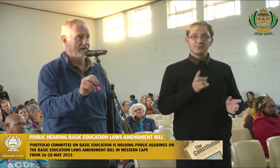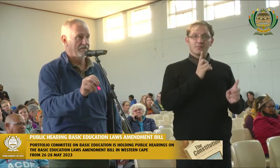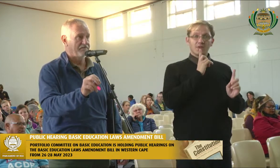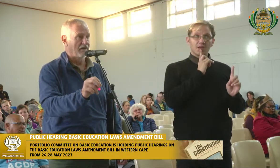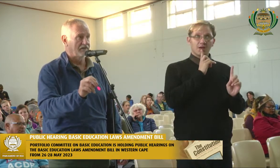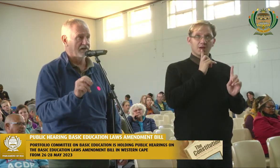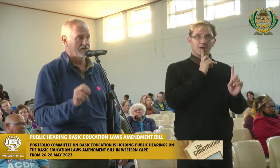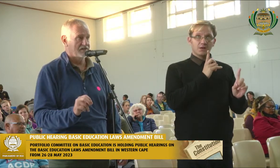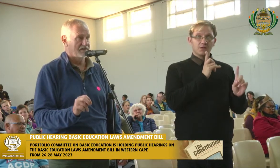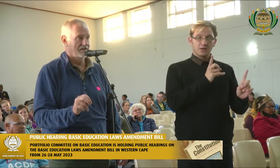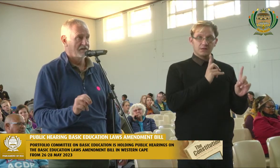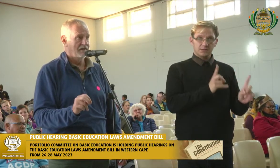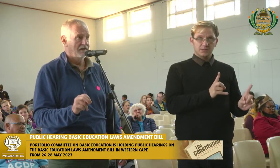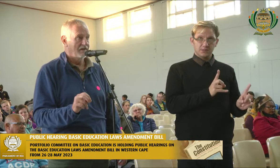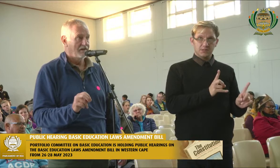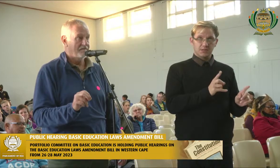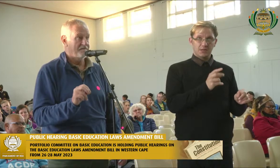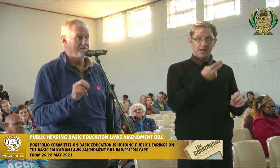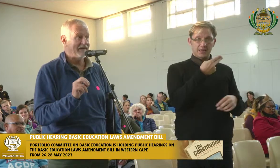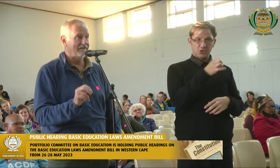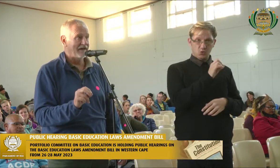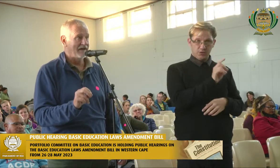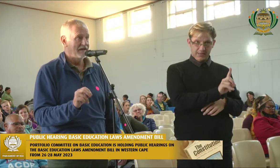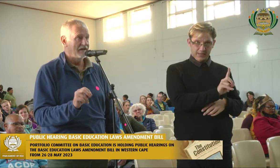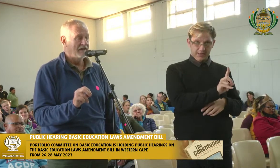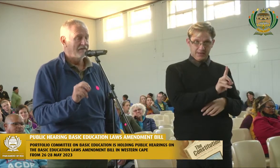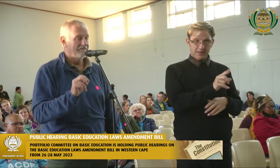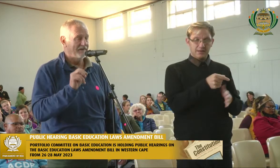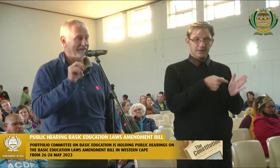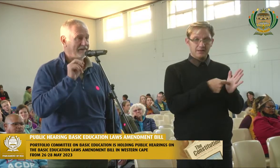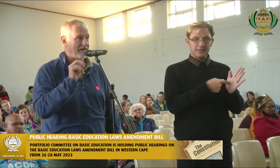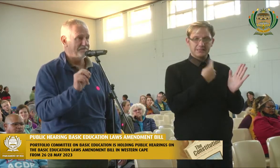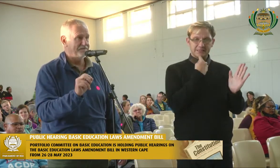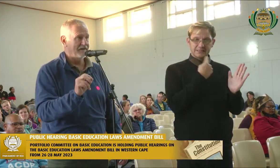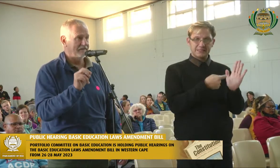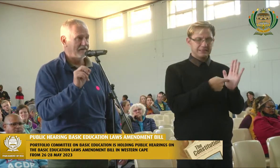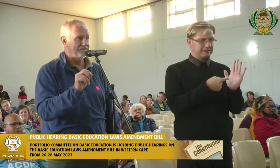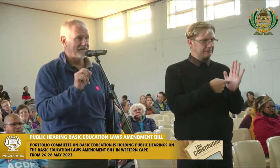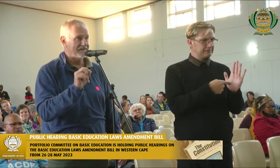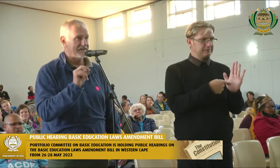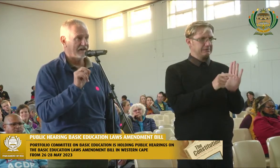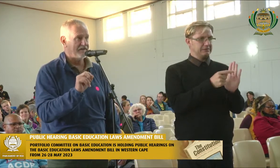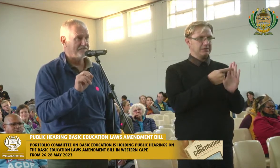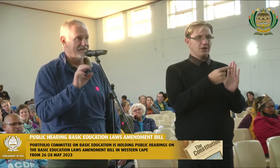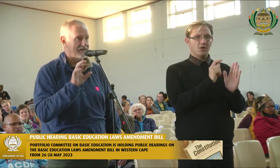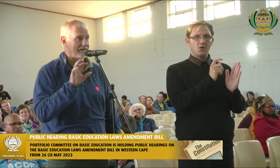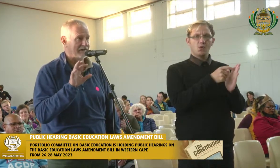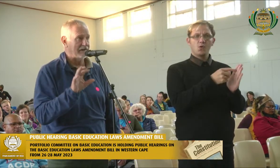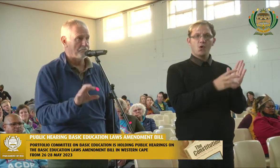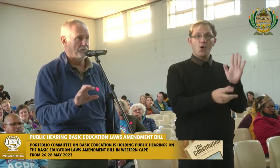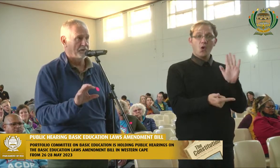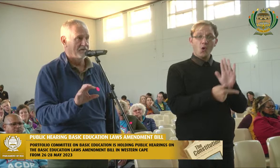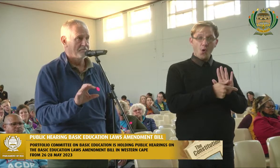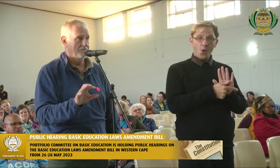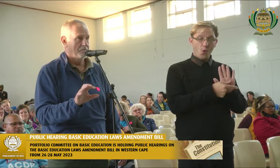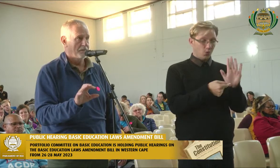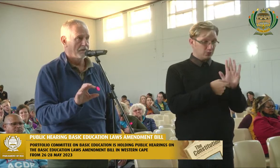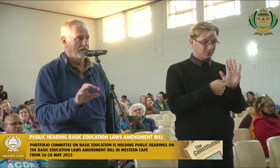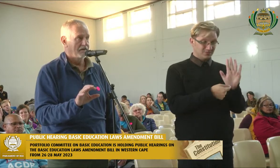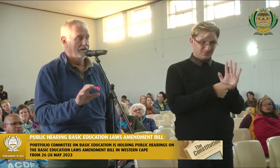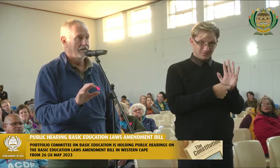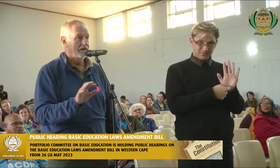onderwyshoof, meneer Walters, wette wat definitief geskryf is in klip,